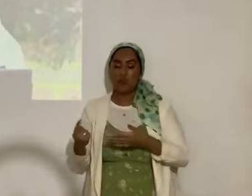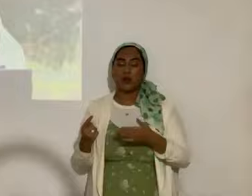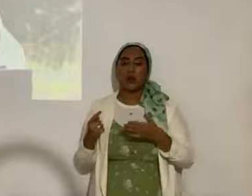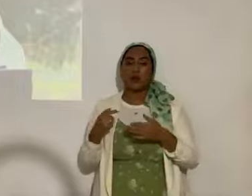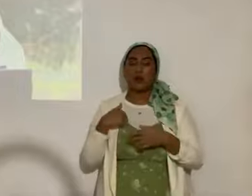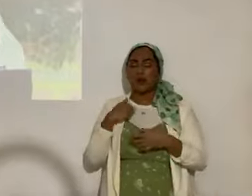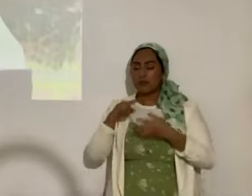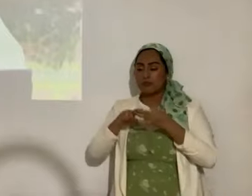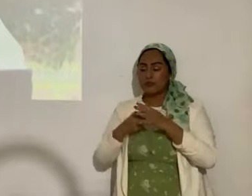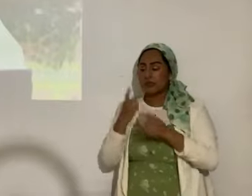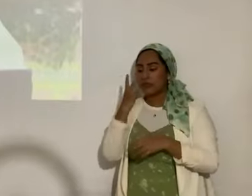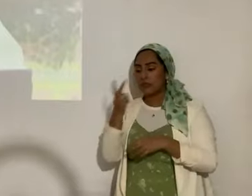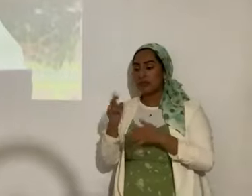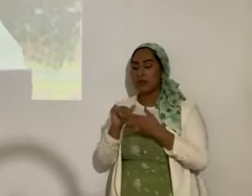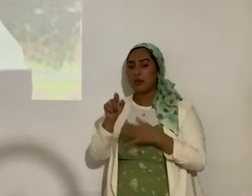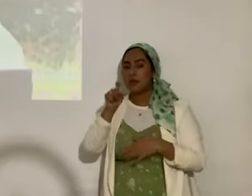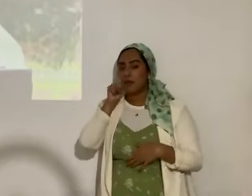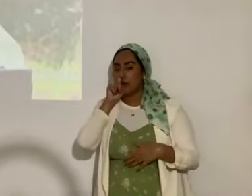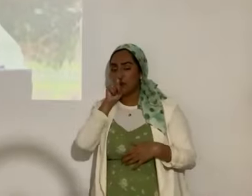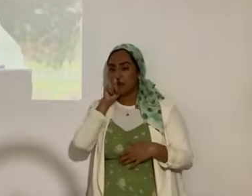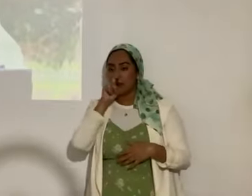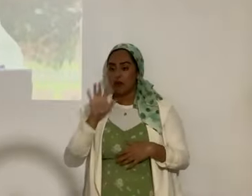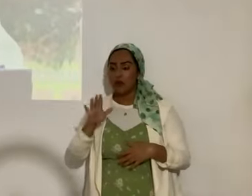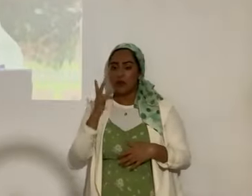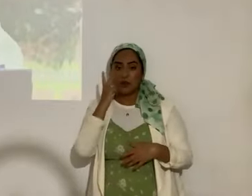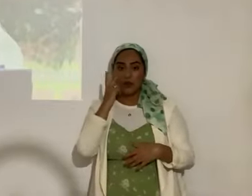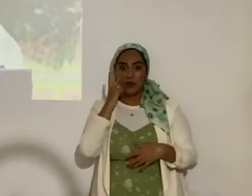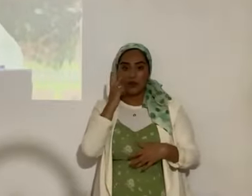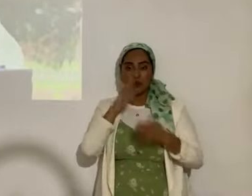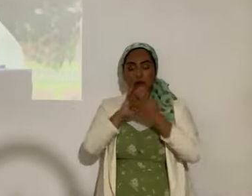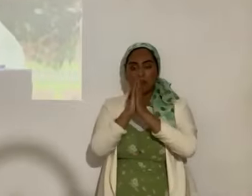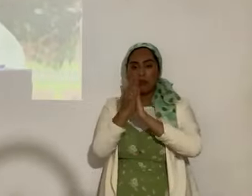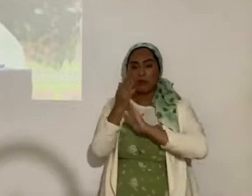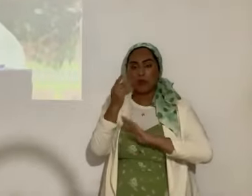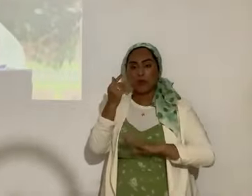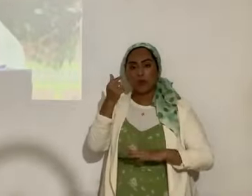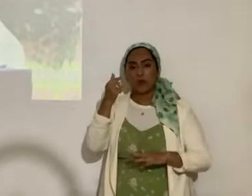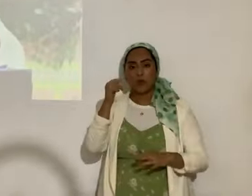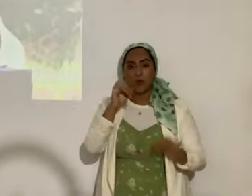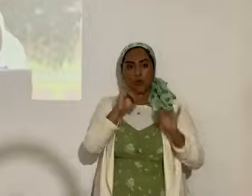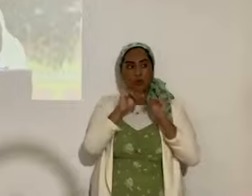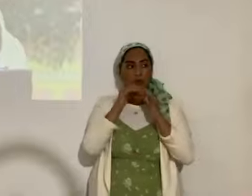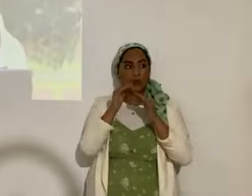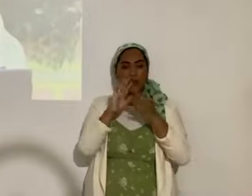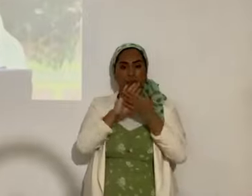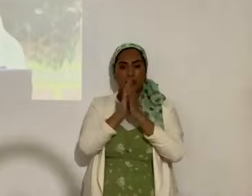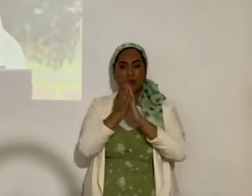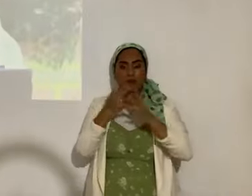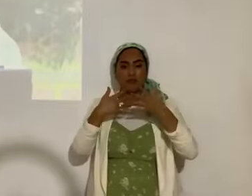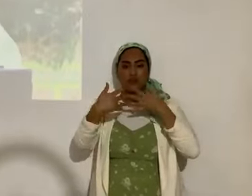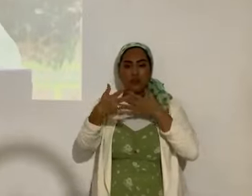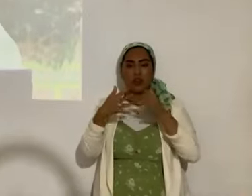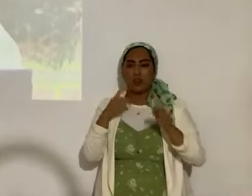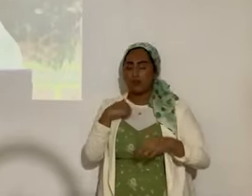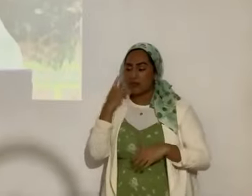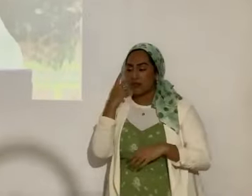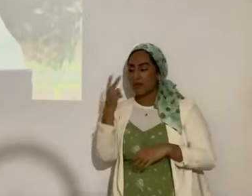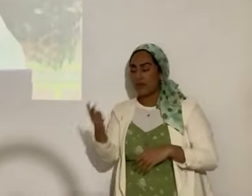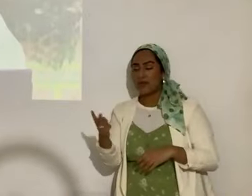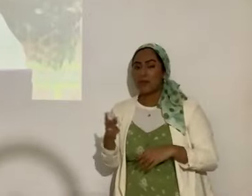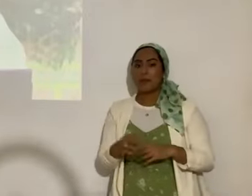con las semanas yo empecé a notar que El Aguilillo en sus ojos se pusieron a poner grises como una forma gris Yo de niño anoté eso